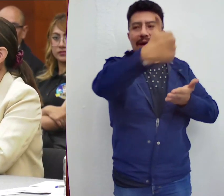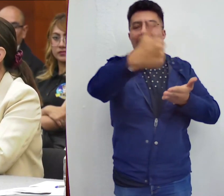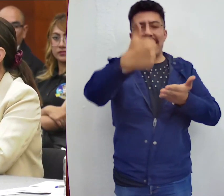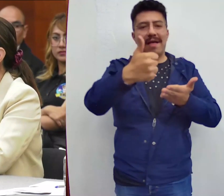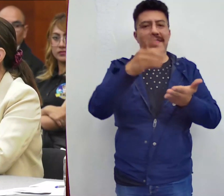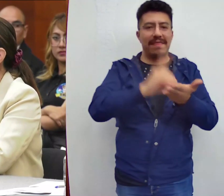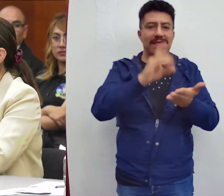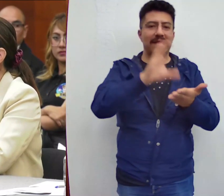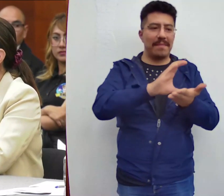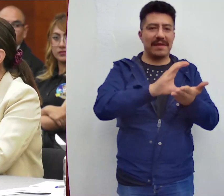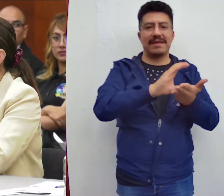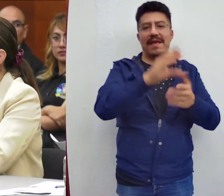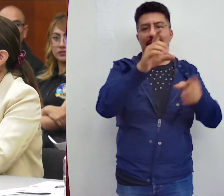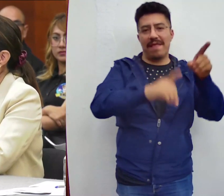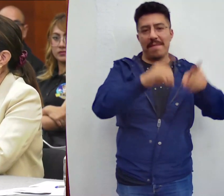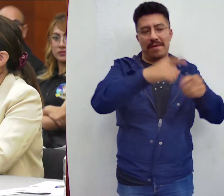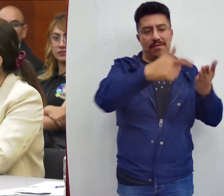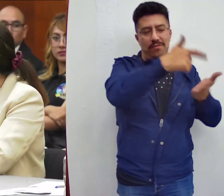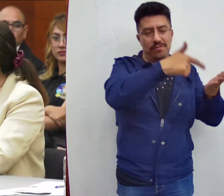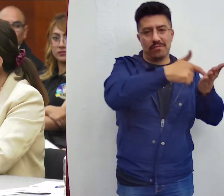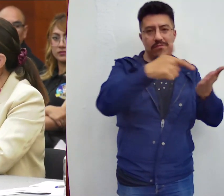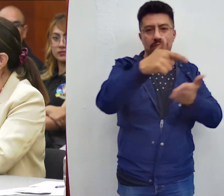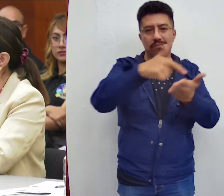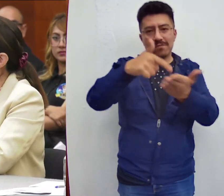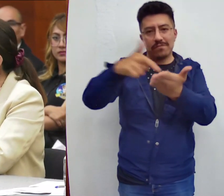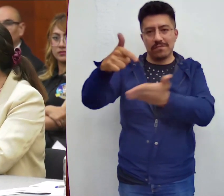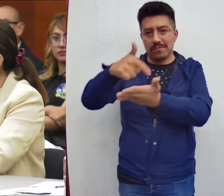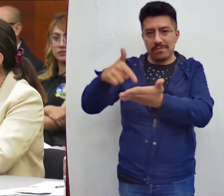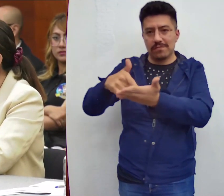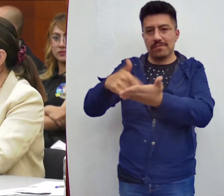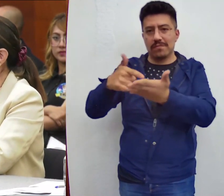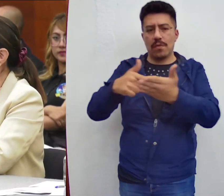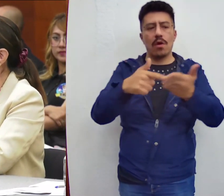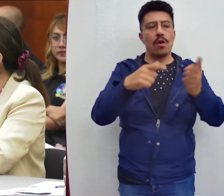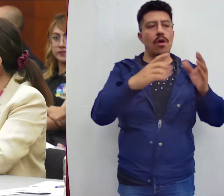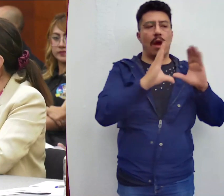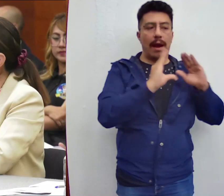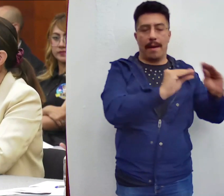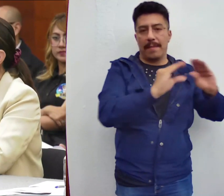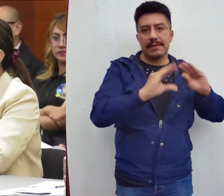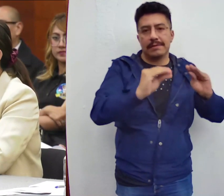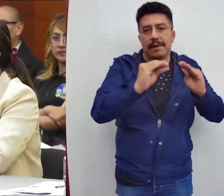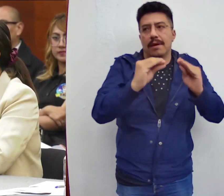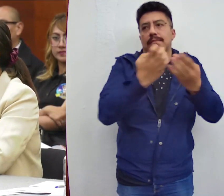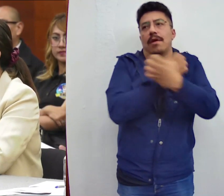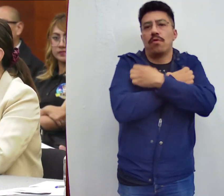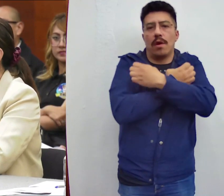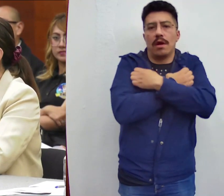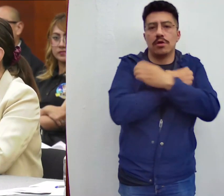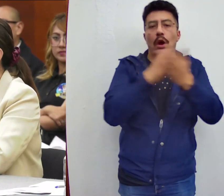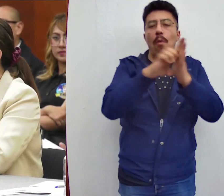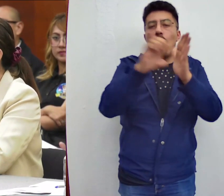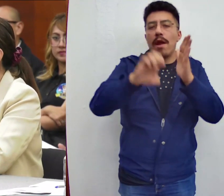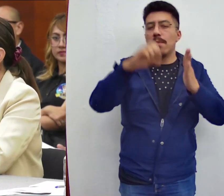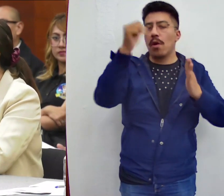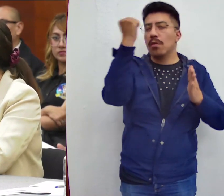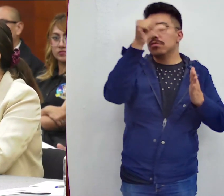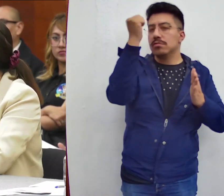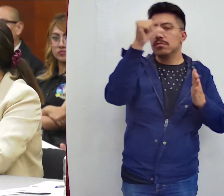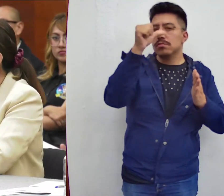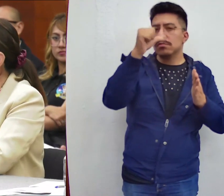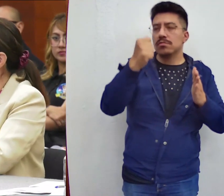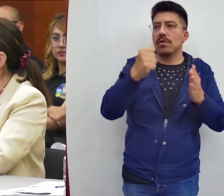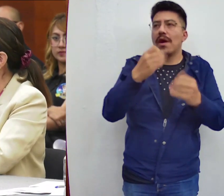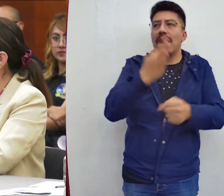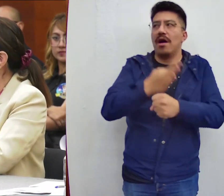ciertas zonas, qué tipo de capacitaciones necesitan, como bien dice del autismo, hasta ahorita no está